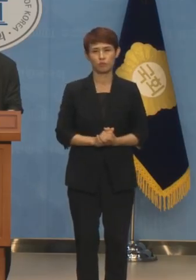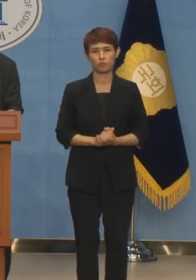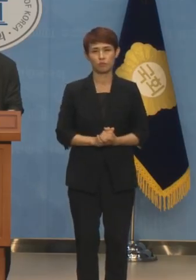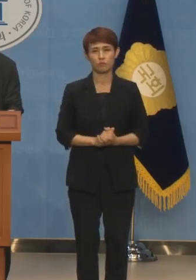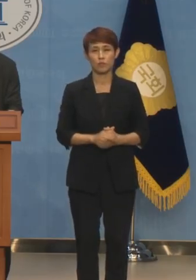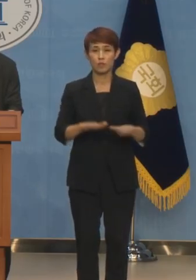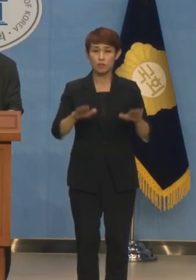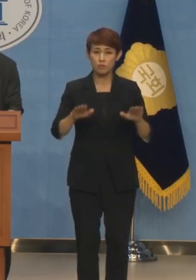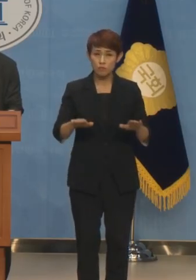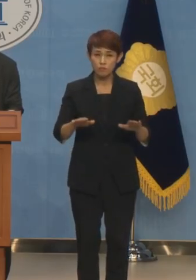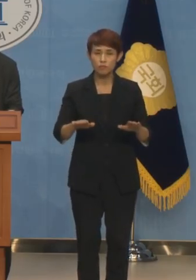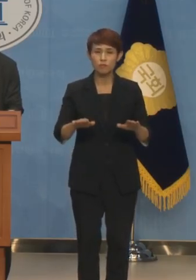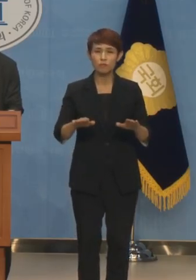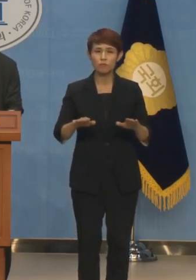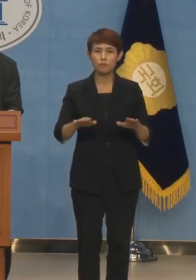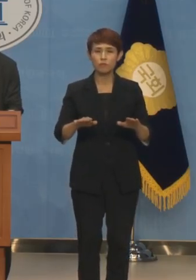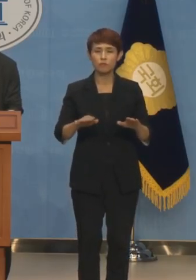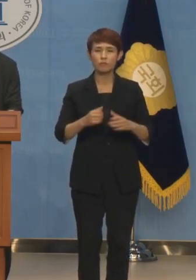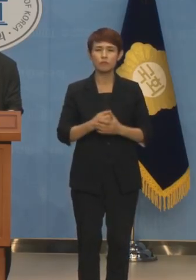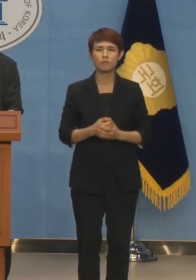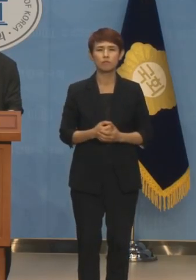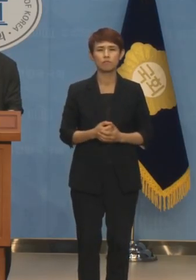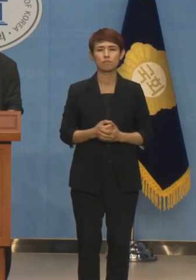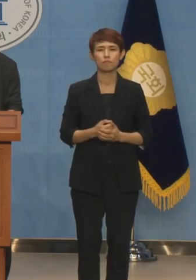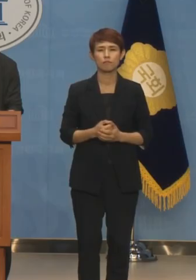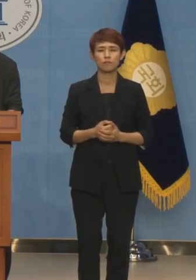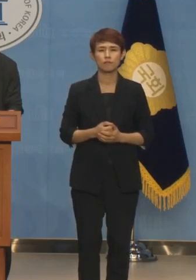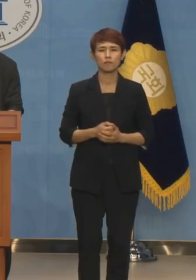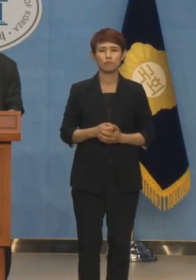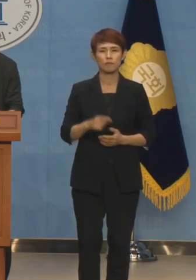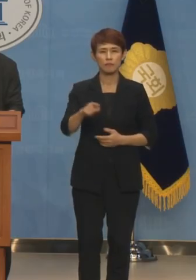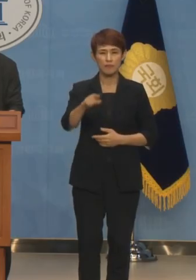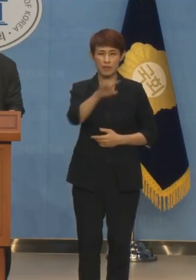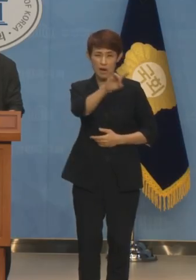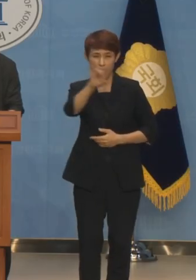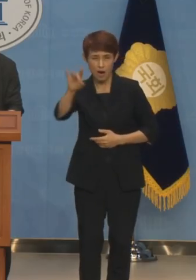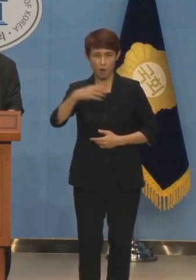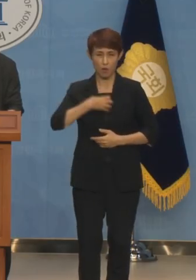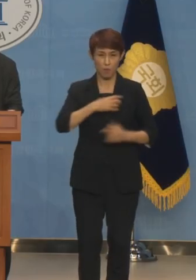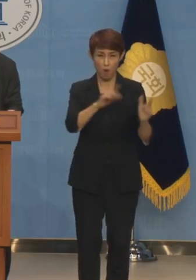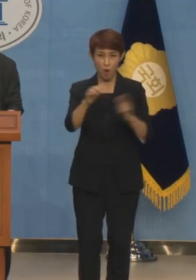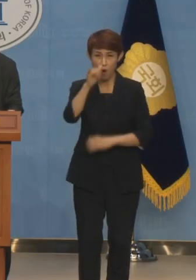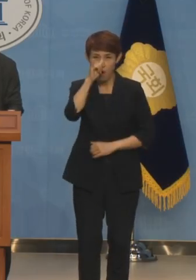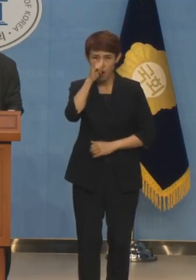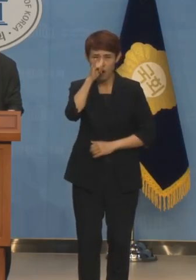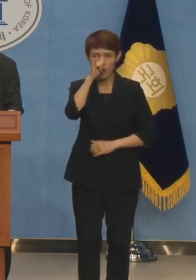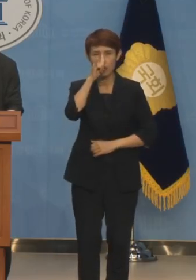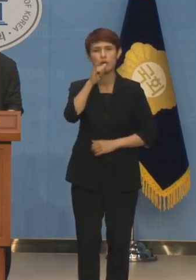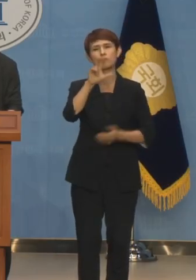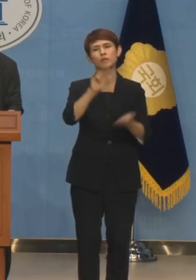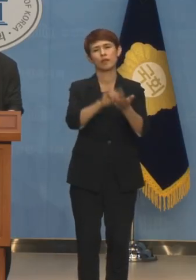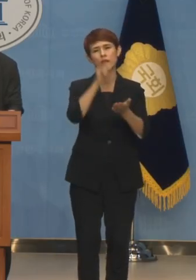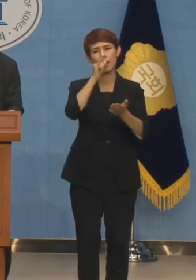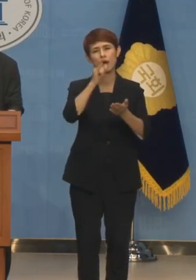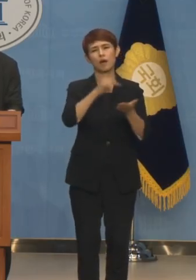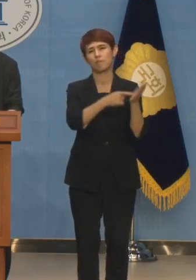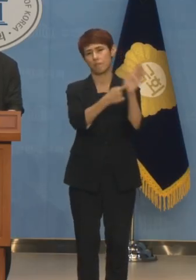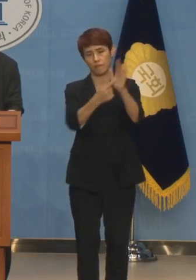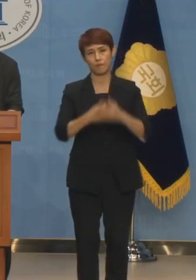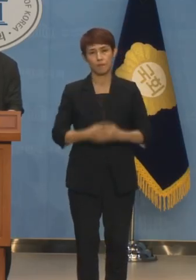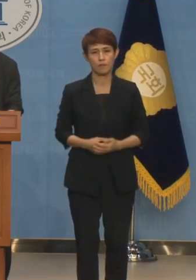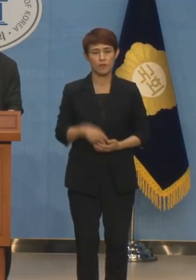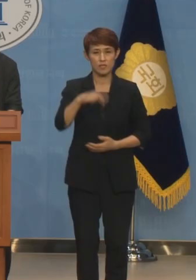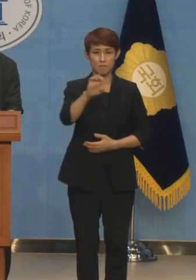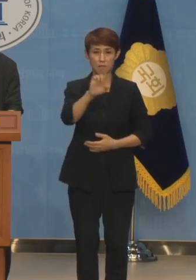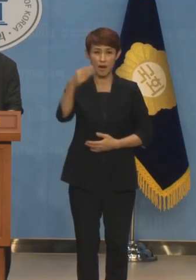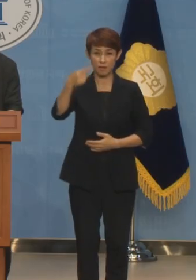이미 각계에서 편향적이고 일방적인 가치외교의 위험성을 경고한 바 있습니다.